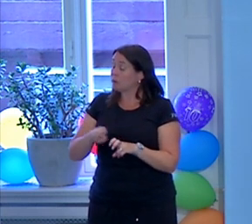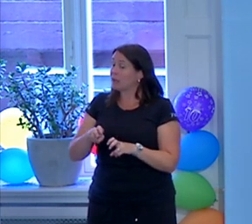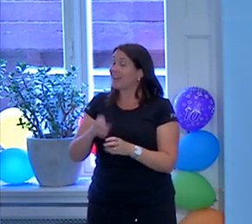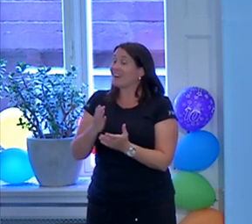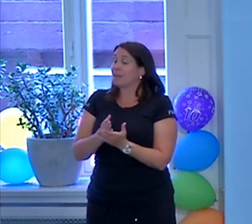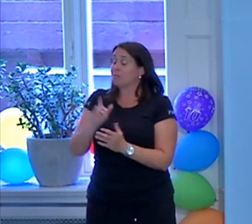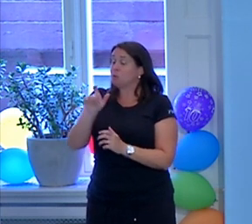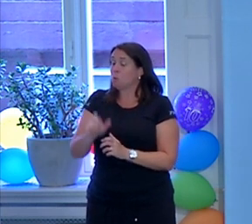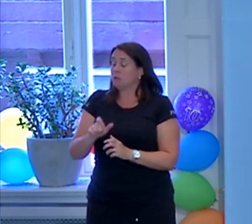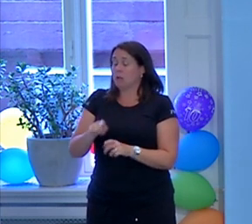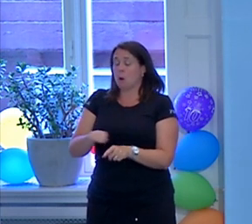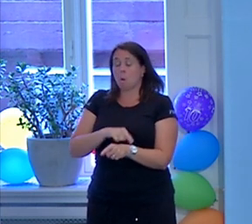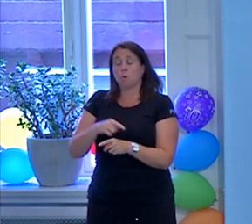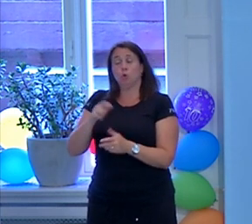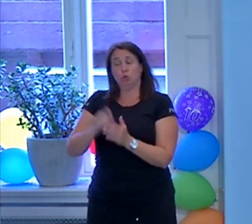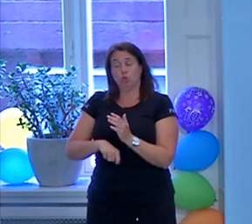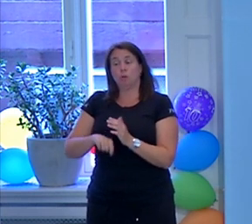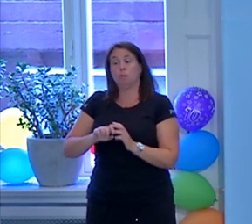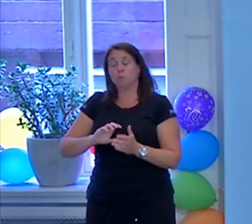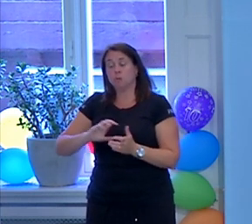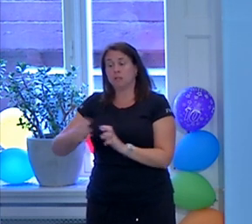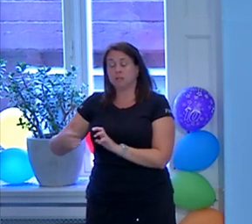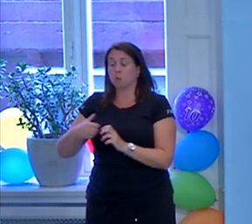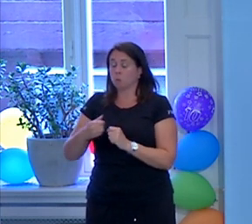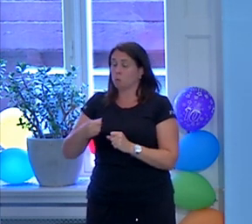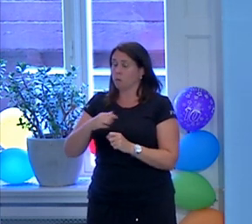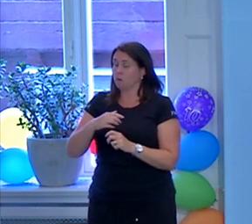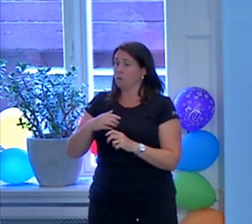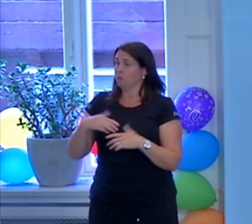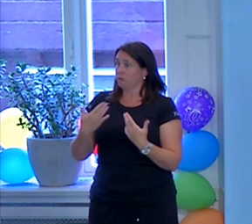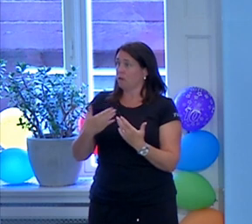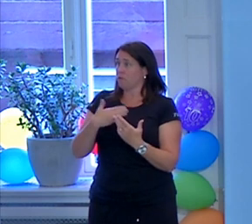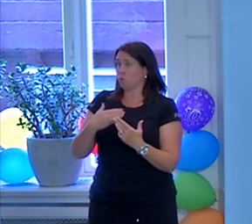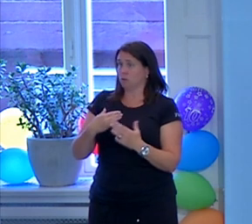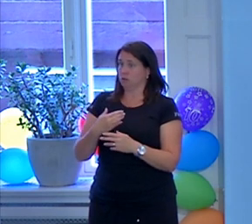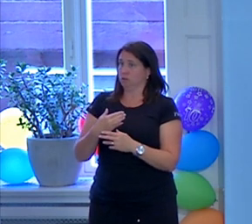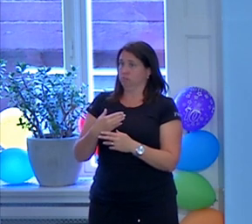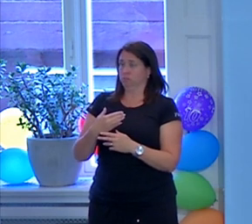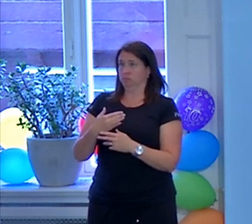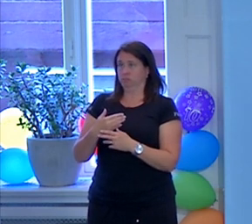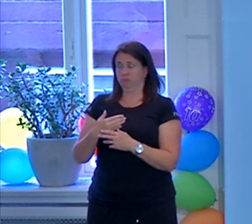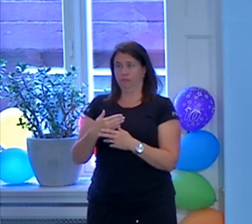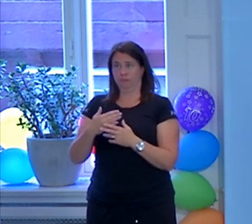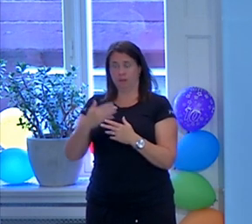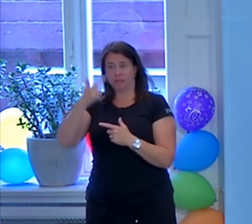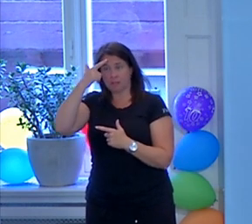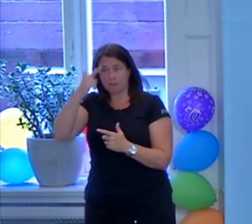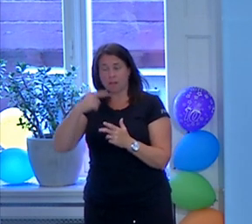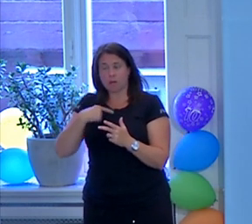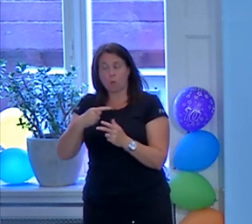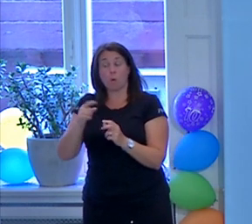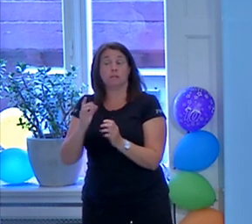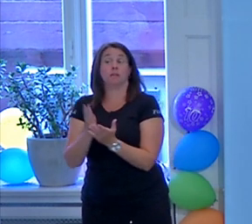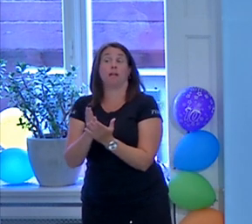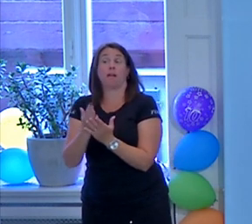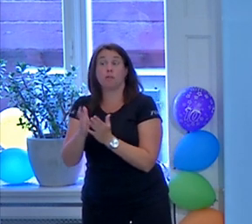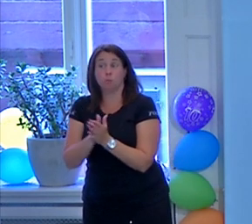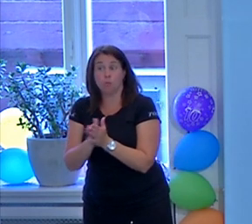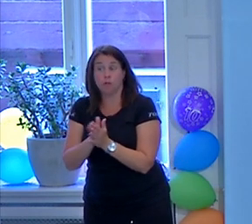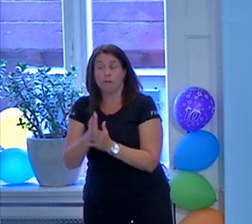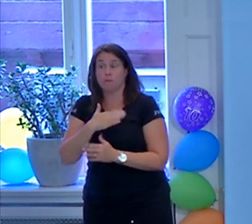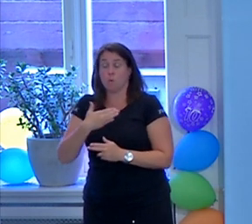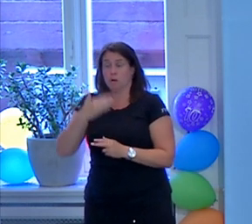att rekrytera. Och det är det mindset vi har. Jag vet inte riktigt hur det är egentligen. Alltså jag tror säkert man skulle kunna utmana det, men det är